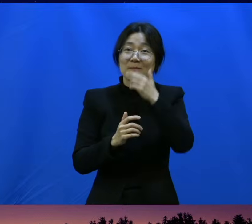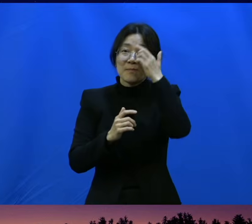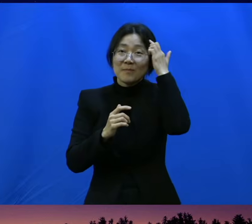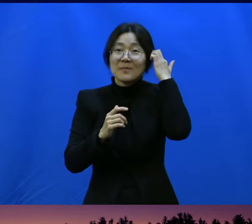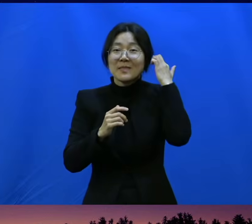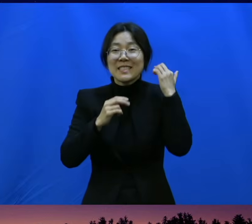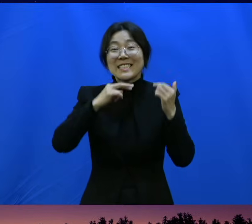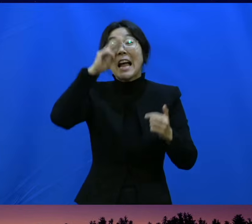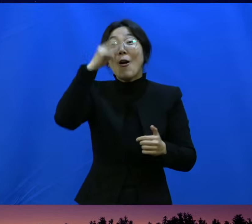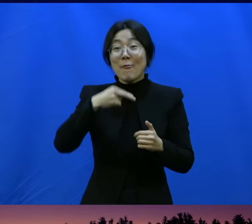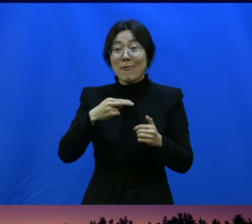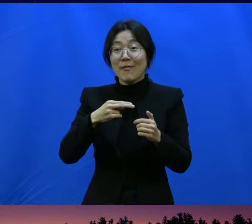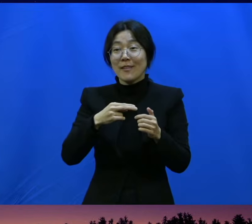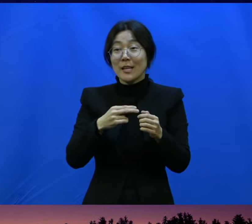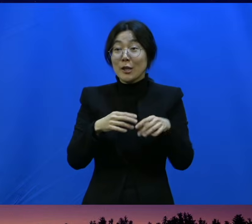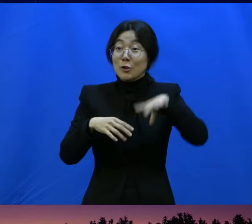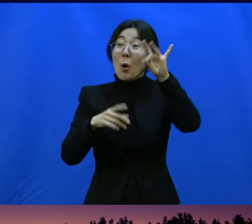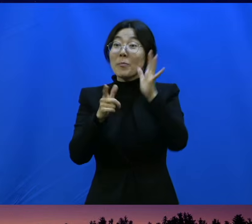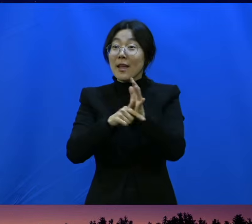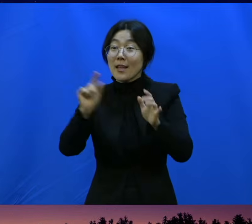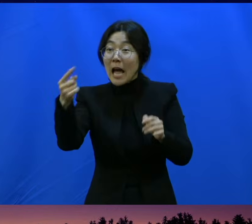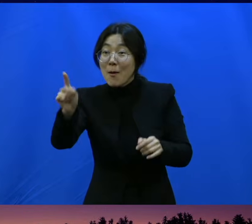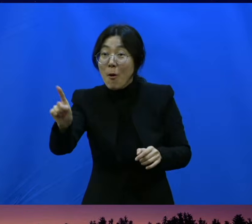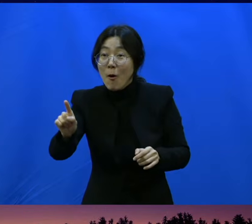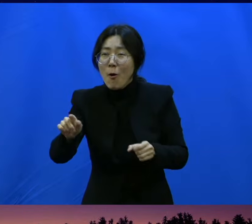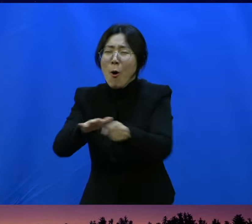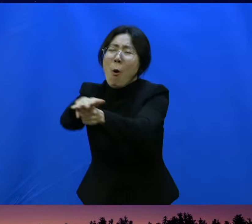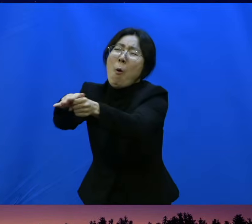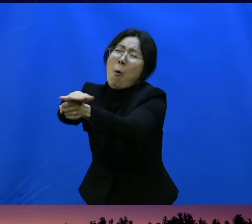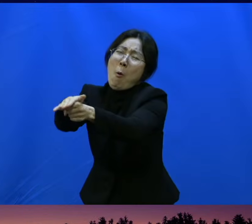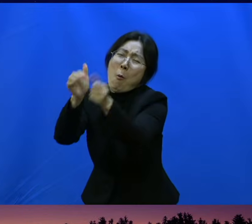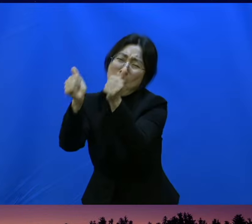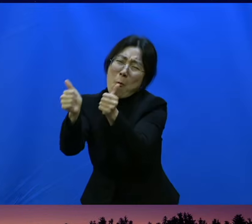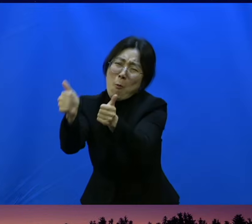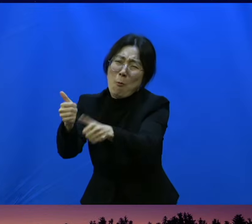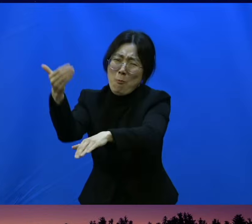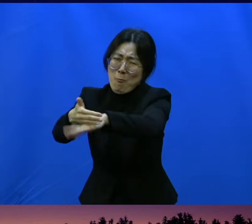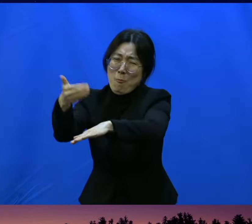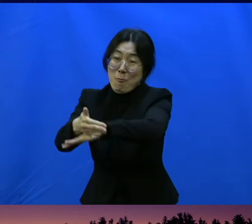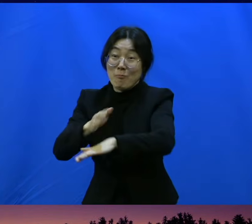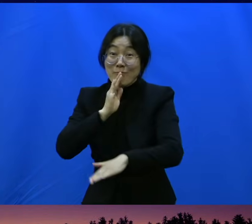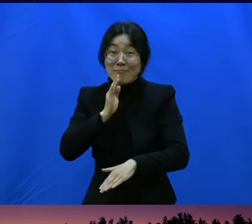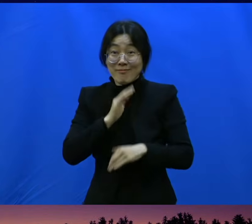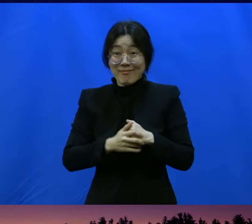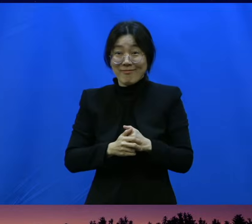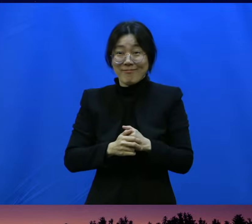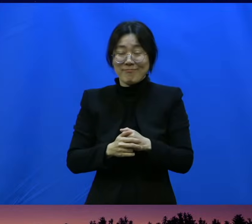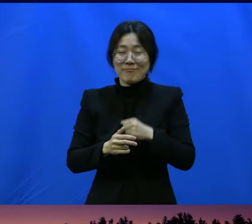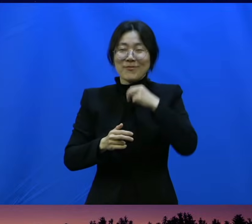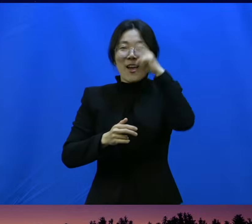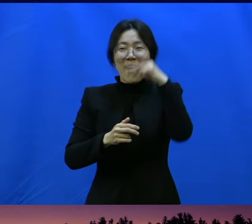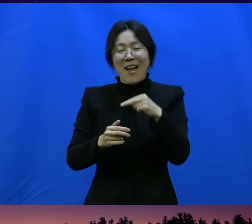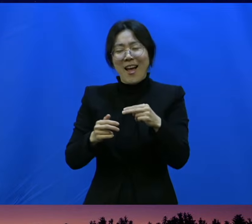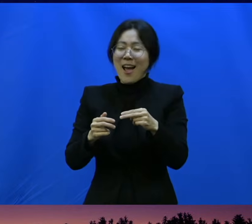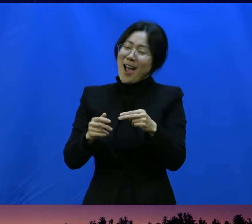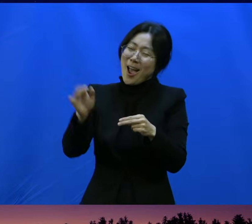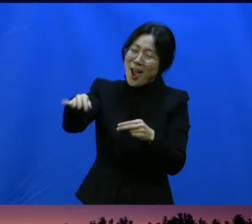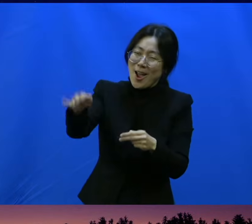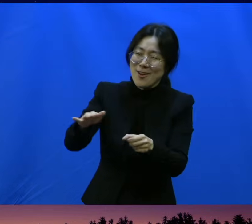사울 왕은 처음에는 다윗을 굉장히 매우 기뻐했습니다. 그리고 다윗이 사울의 은총을 많이